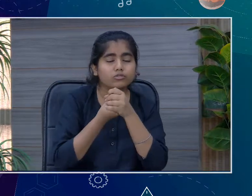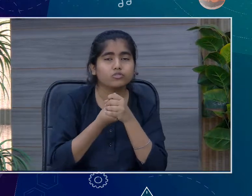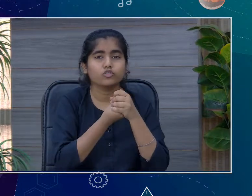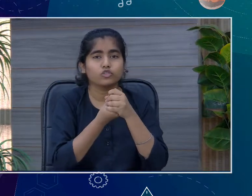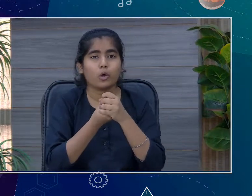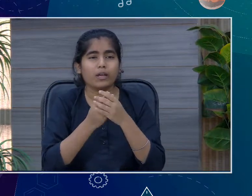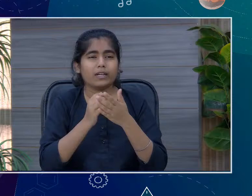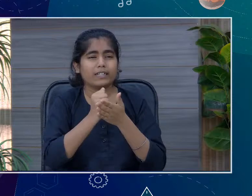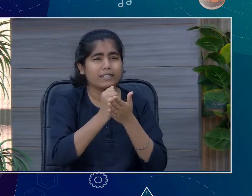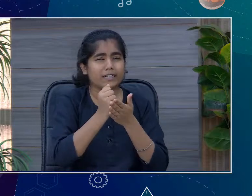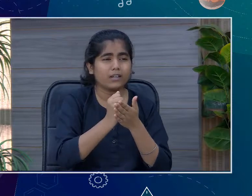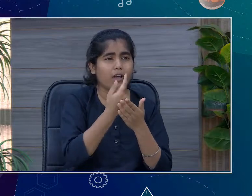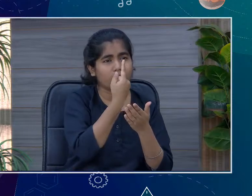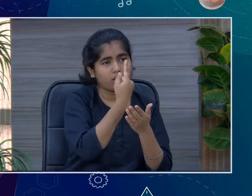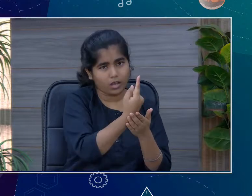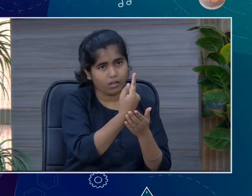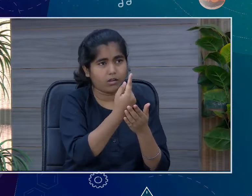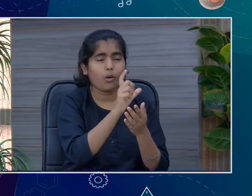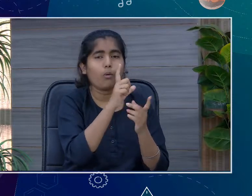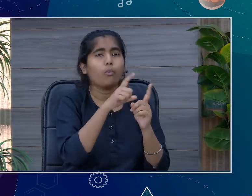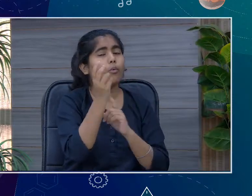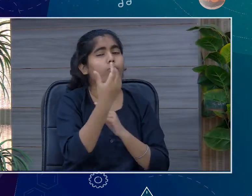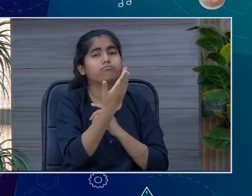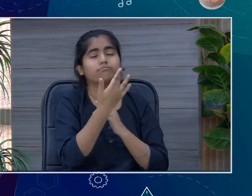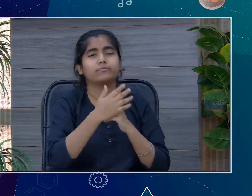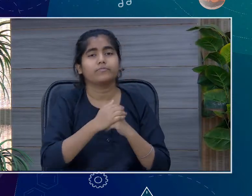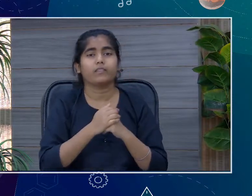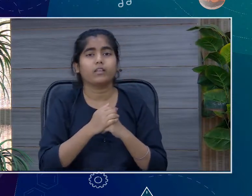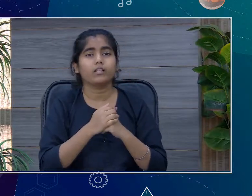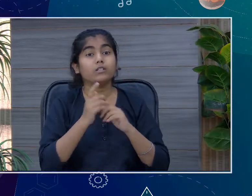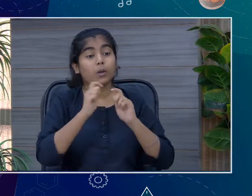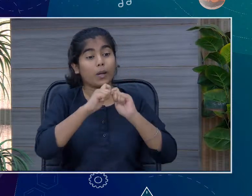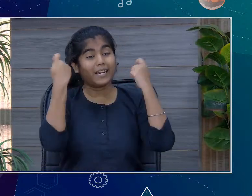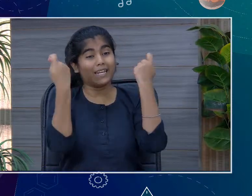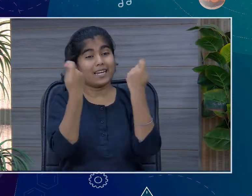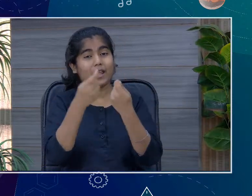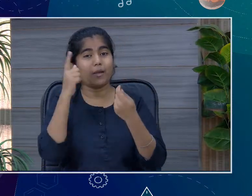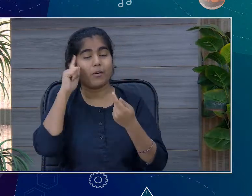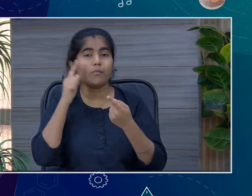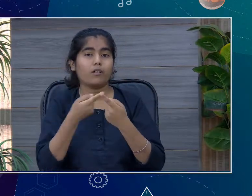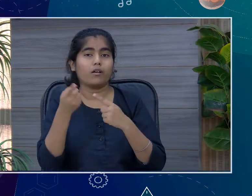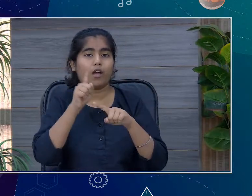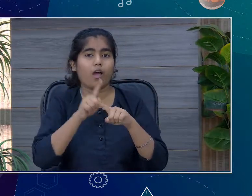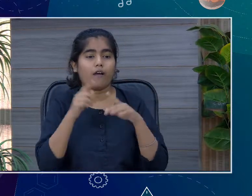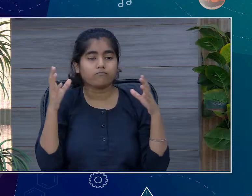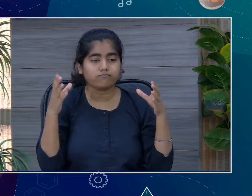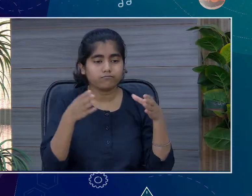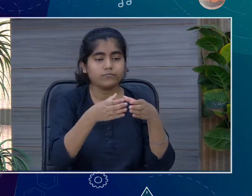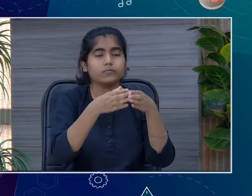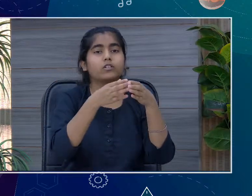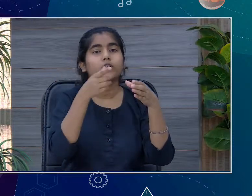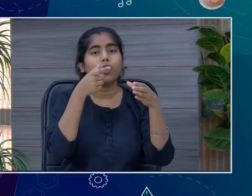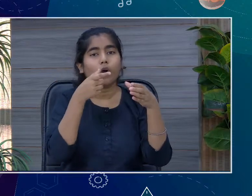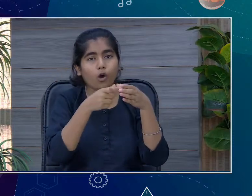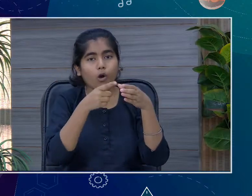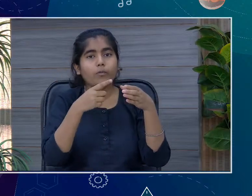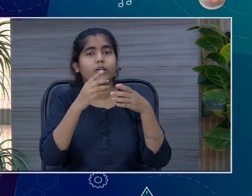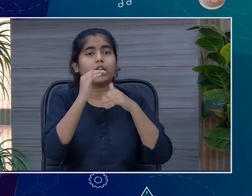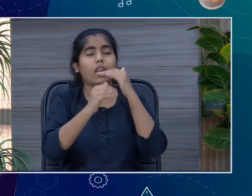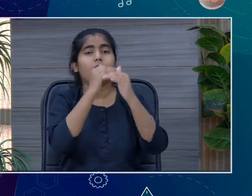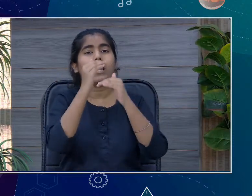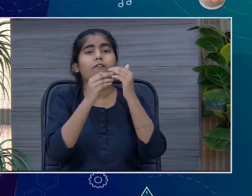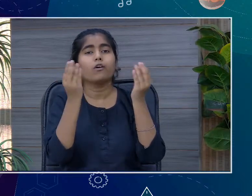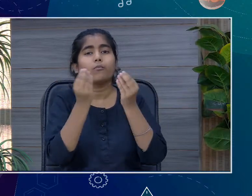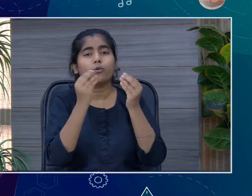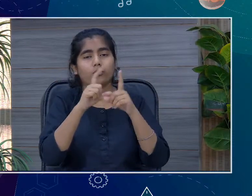किसी कोई एक व्यक्ति नहीं कर सकता है, तो a team of experts came together and we have developed some material.